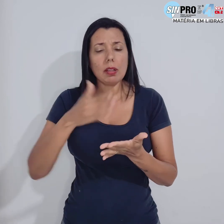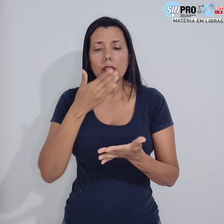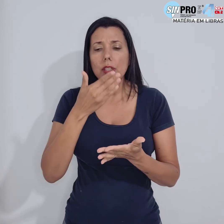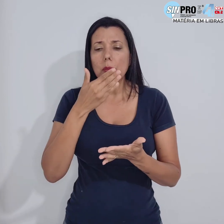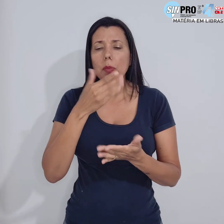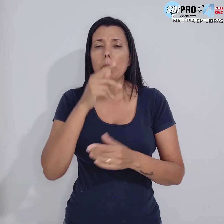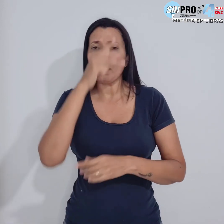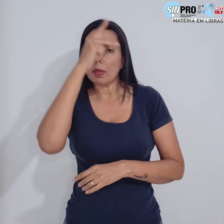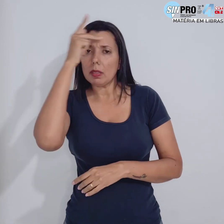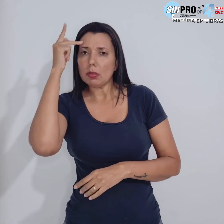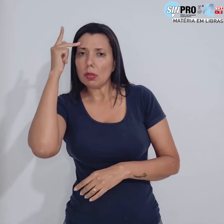que existem nela.